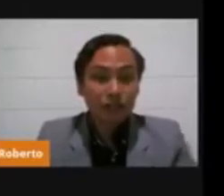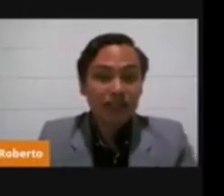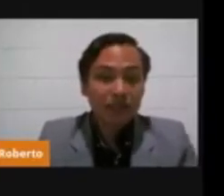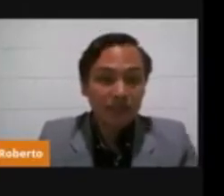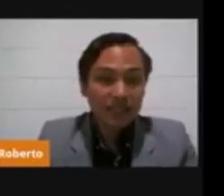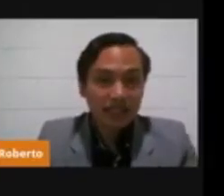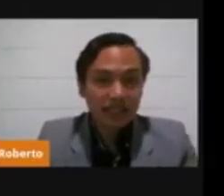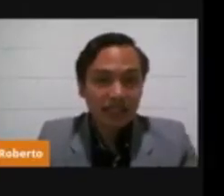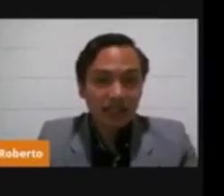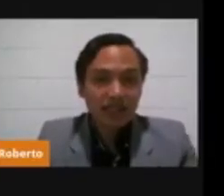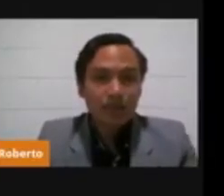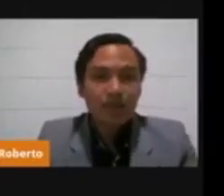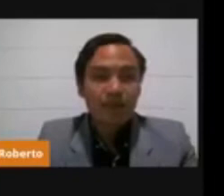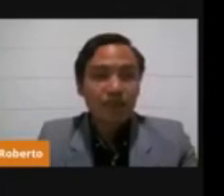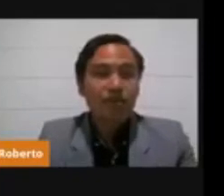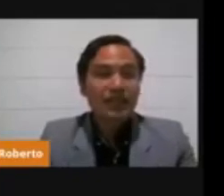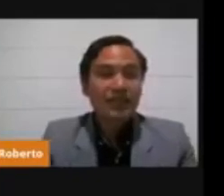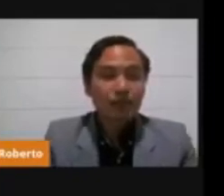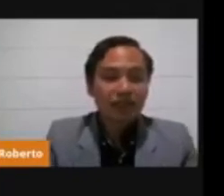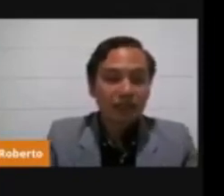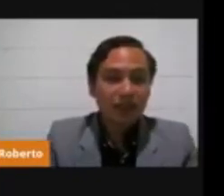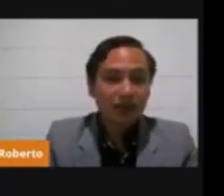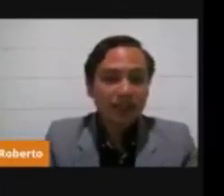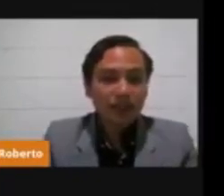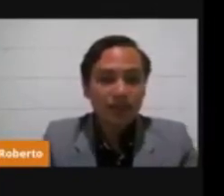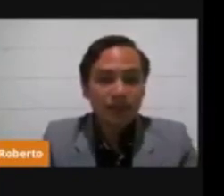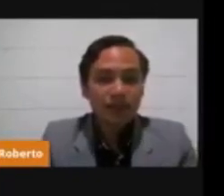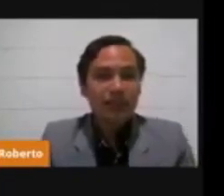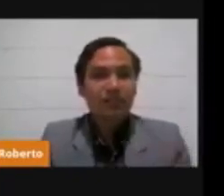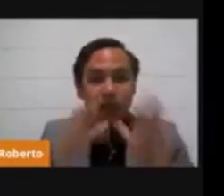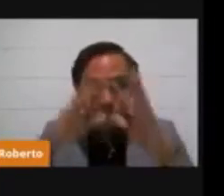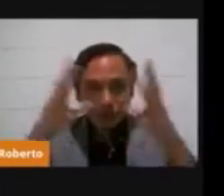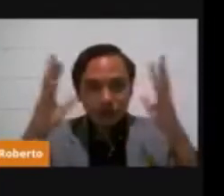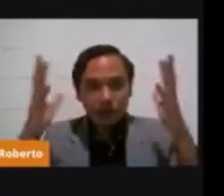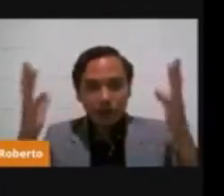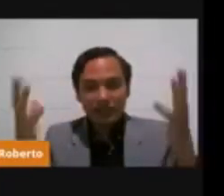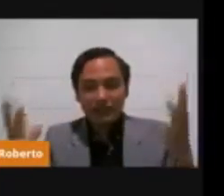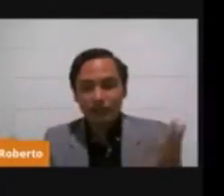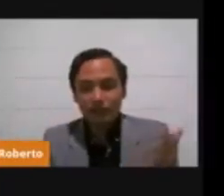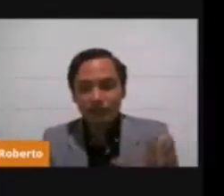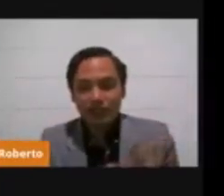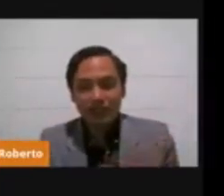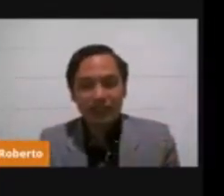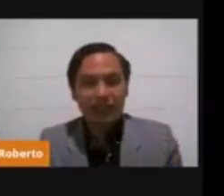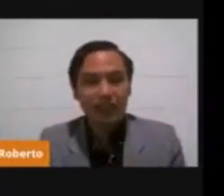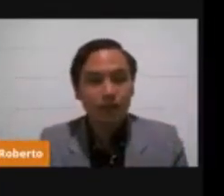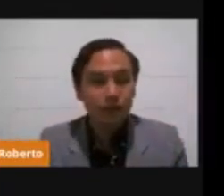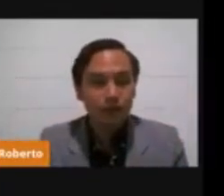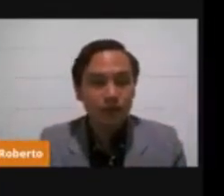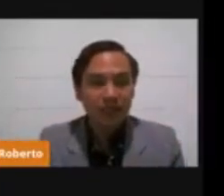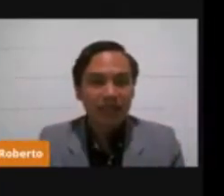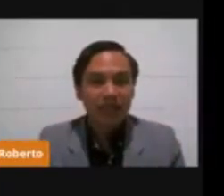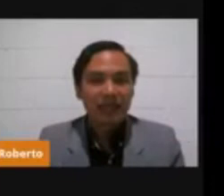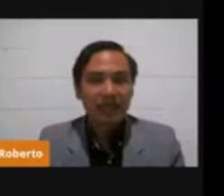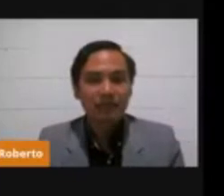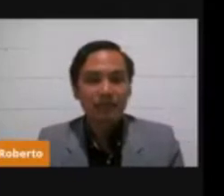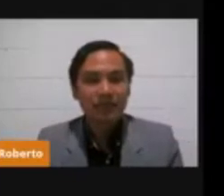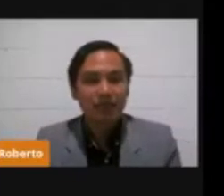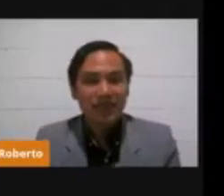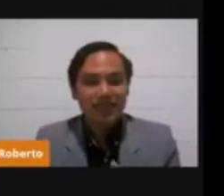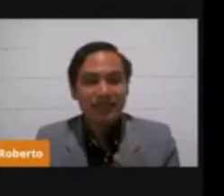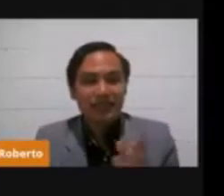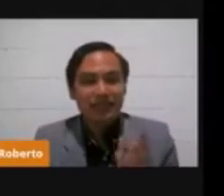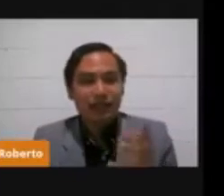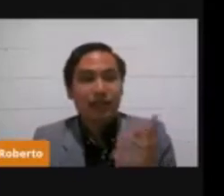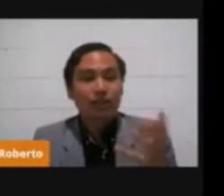personas con discapacidad, personas adultas mayores. Entonces, todos estos grupos es